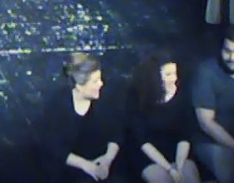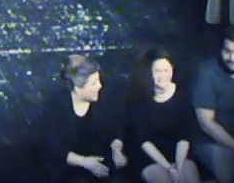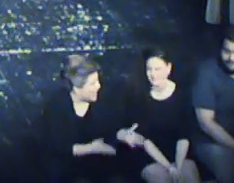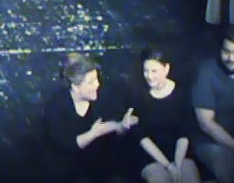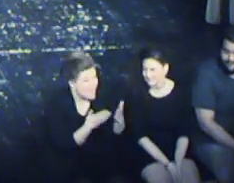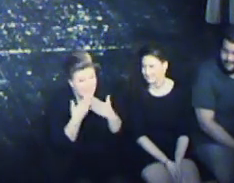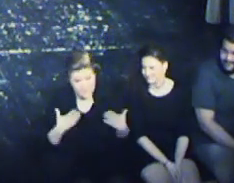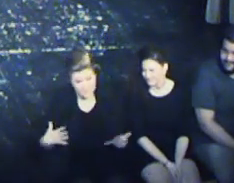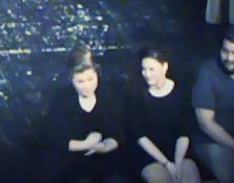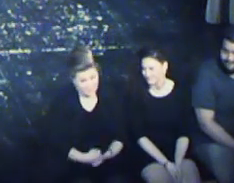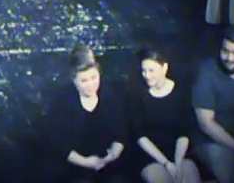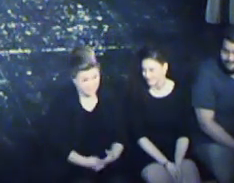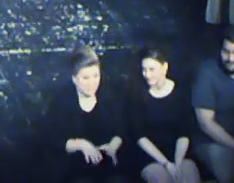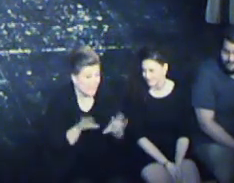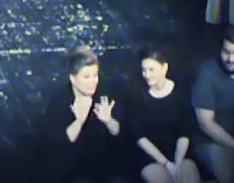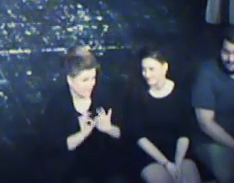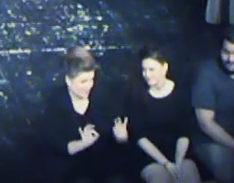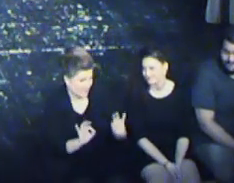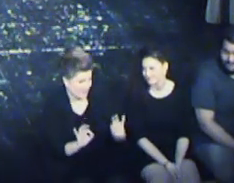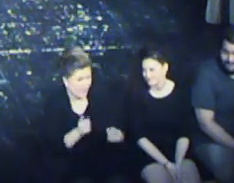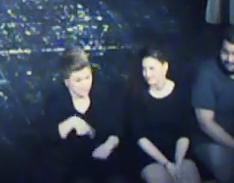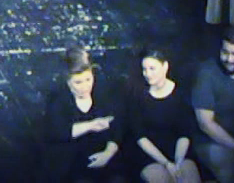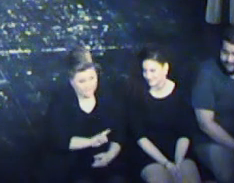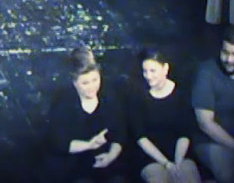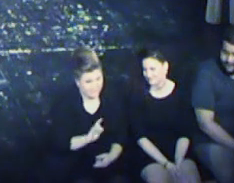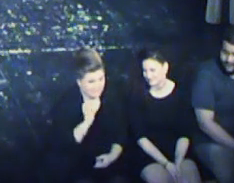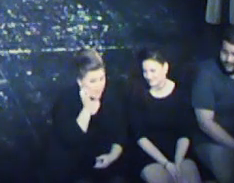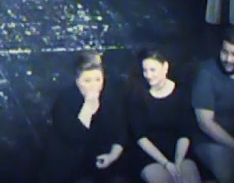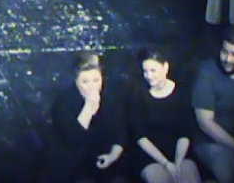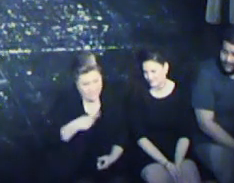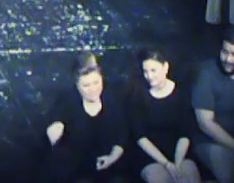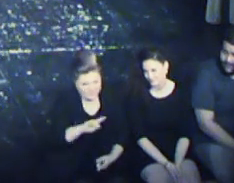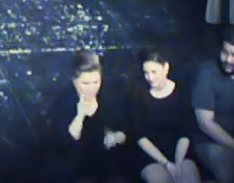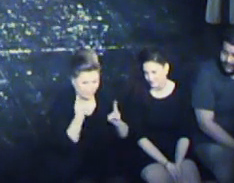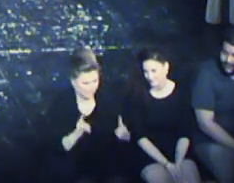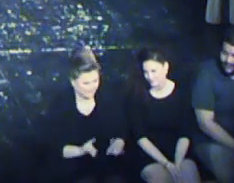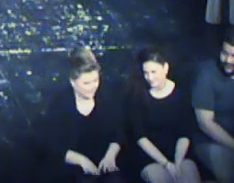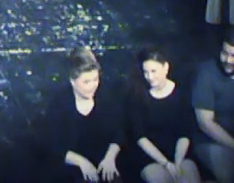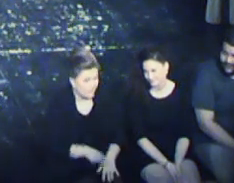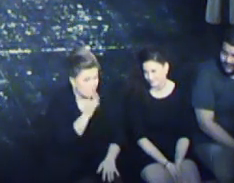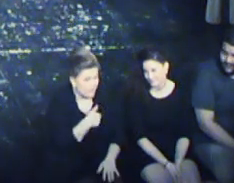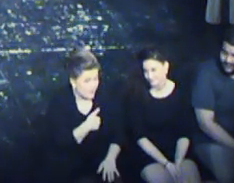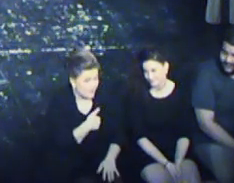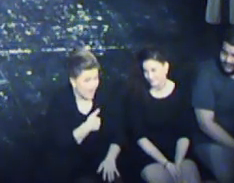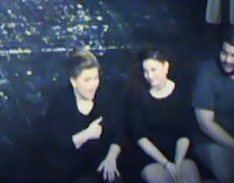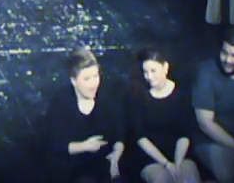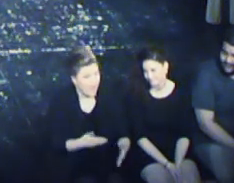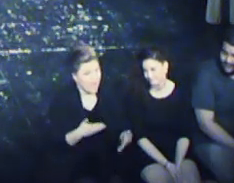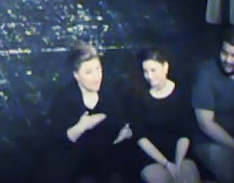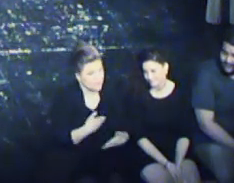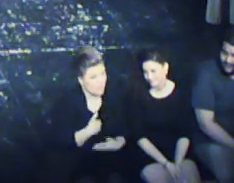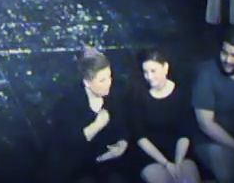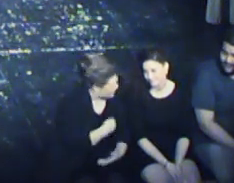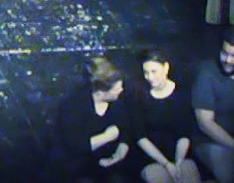Gracias a todos, y especialmente a vosotras, flores del bosque, por haberme ayudado a